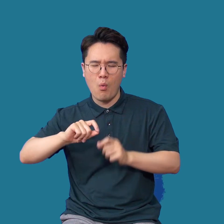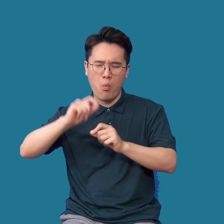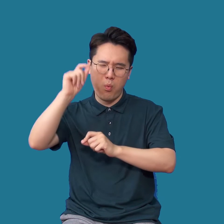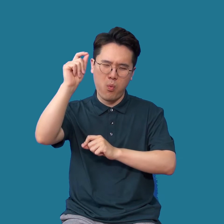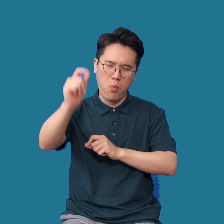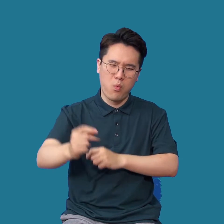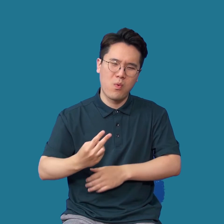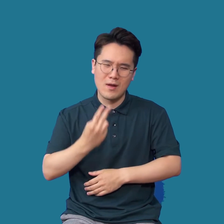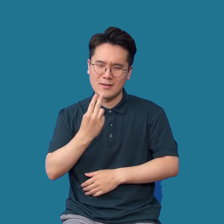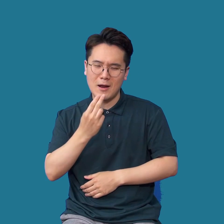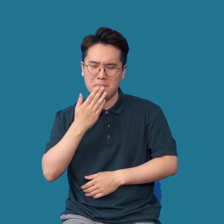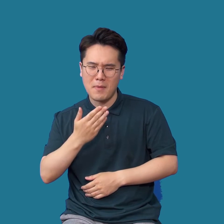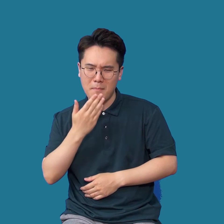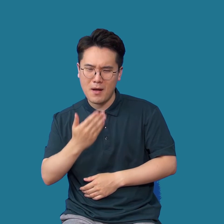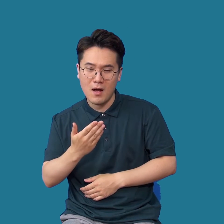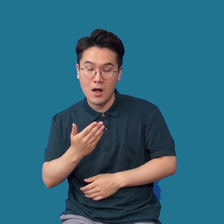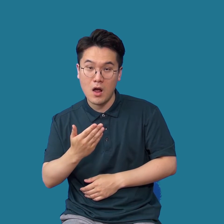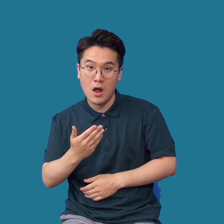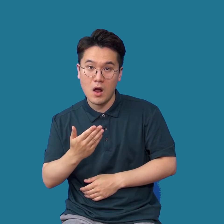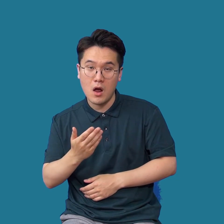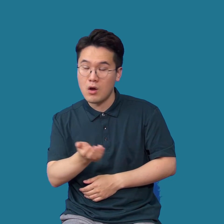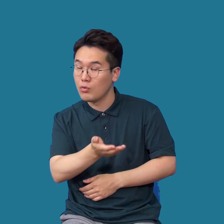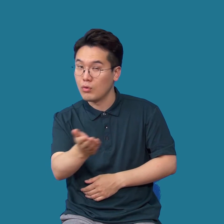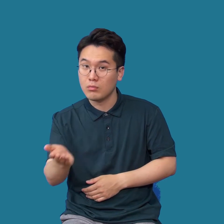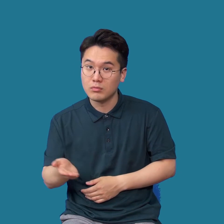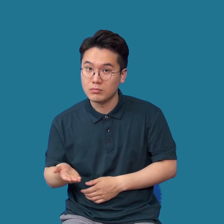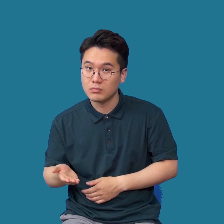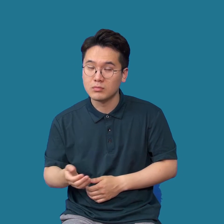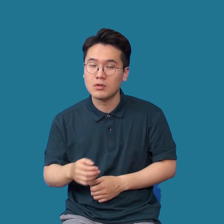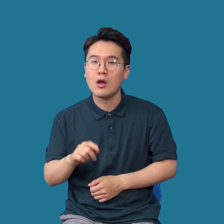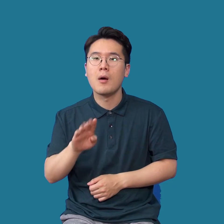가운데 번영신학을 따라가는 사람들이 많지요.